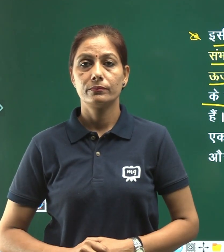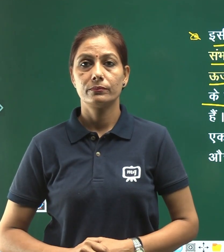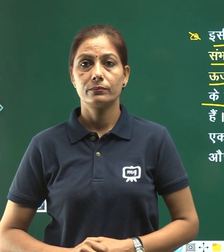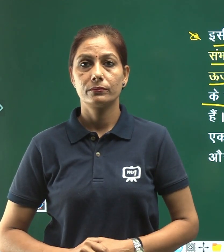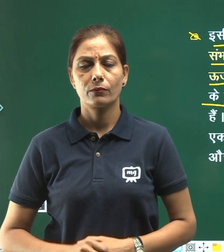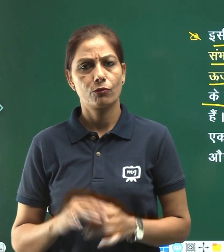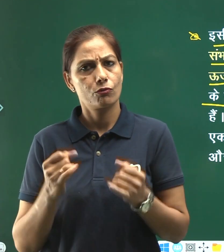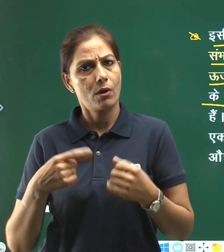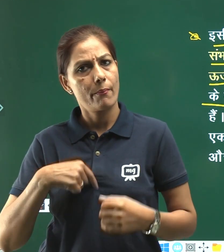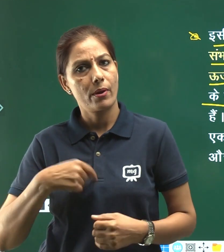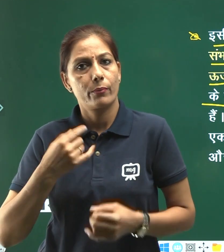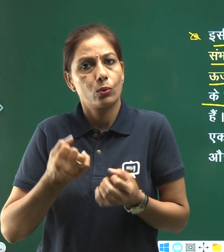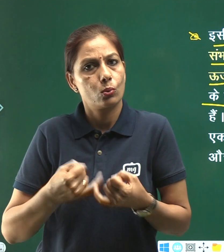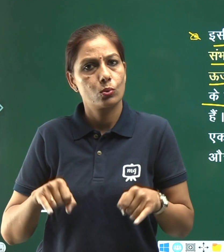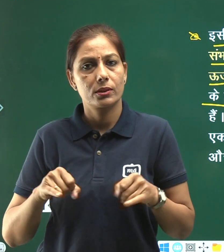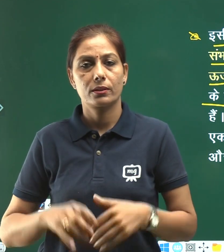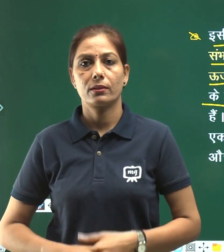स्वतः टूट जाते हैं।